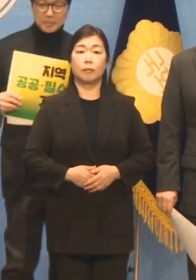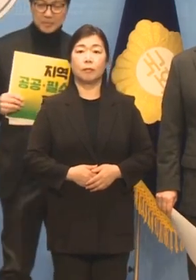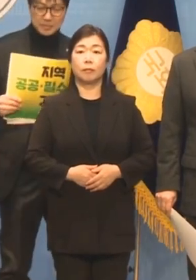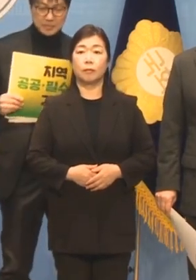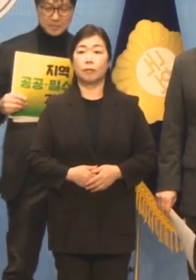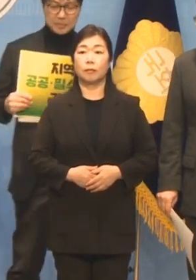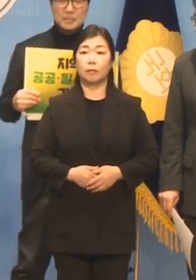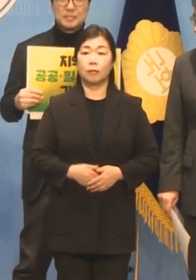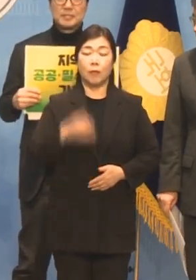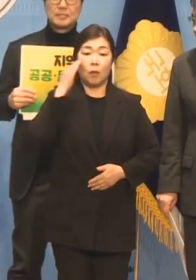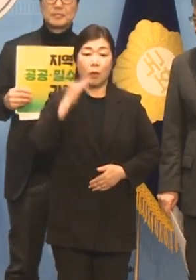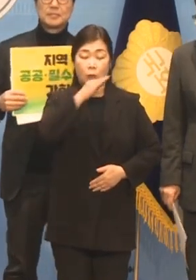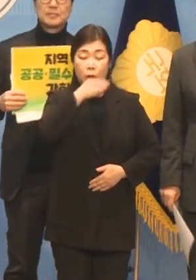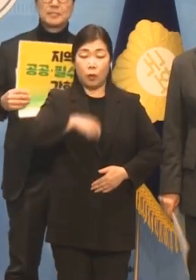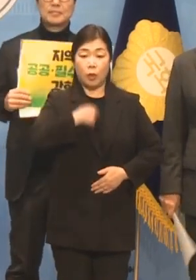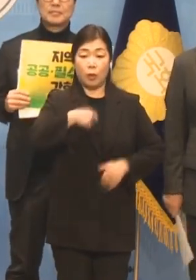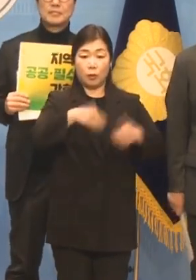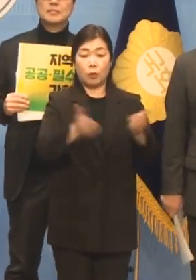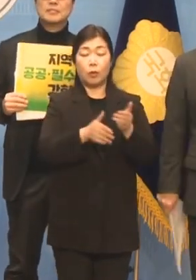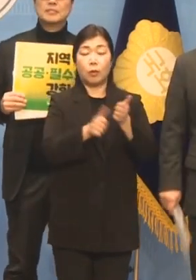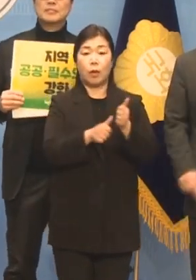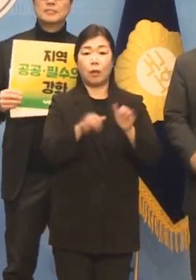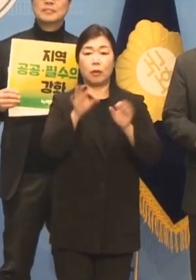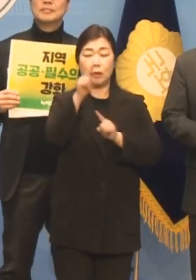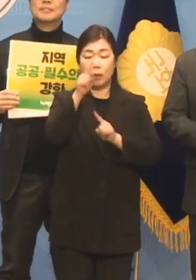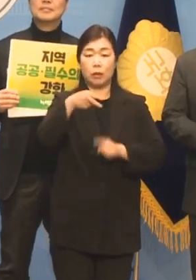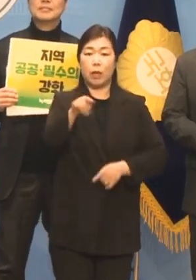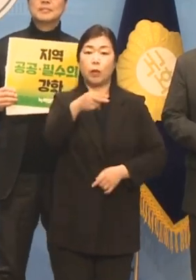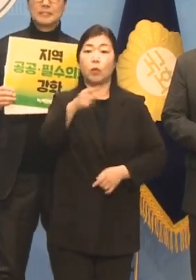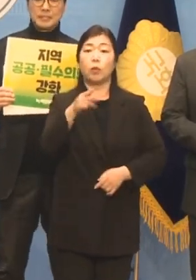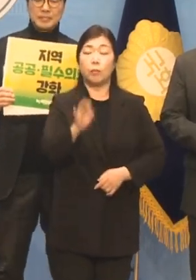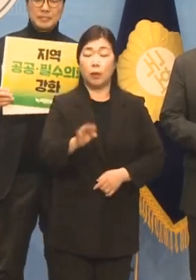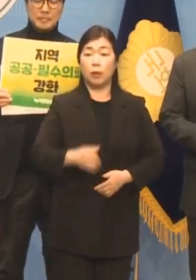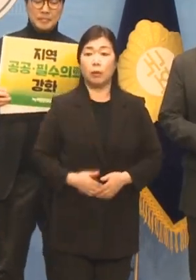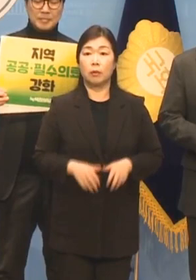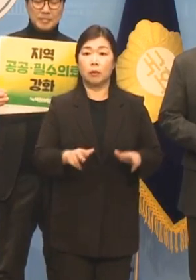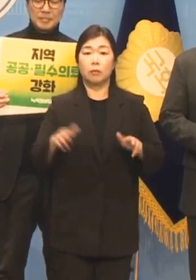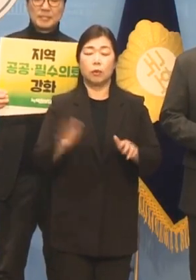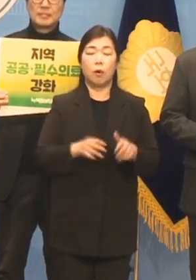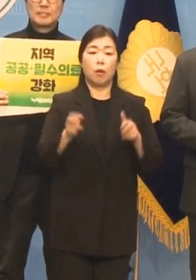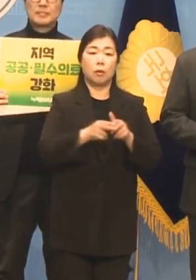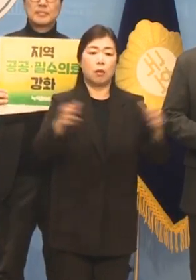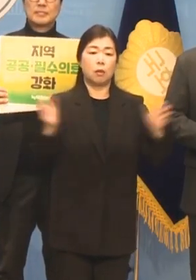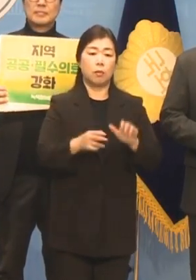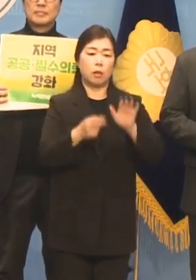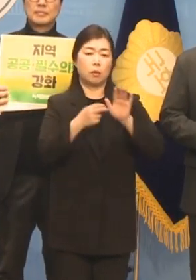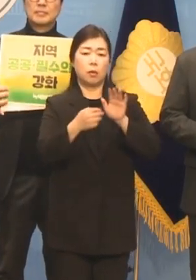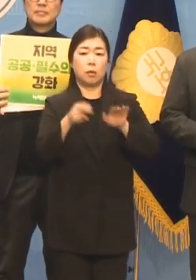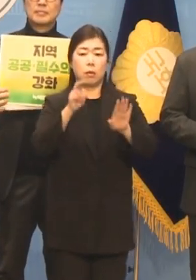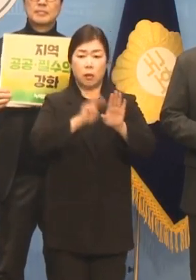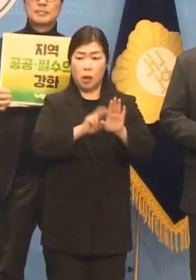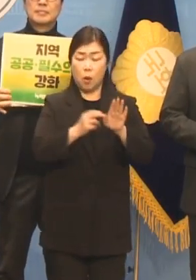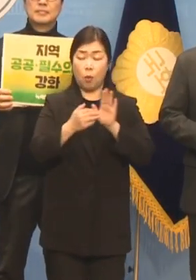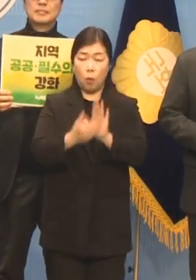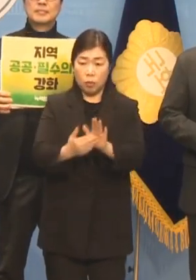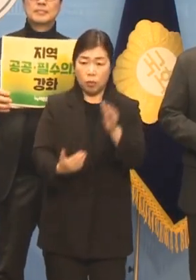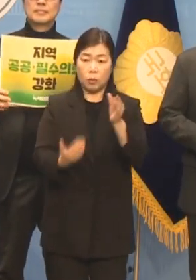예, 녹색정의당 부대변인 이세동입니다. 오늘 지금부터 의사 집단 진료 거부 사태